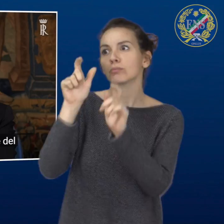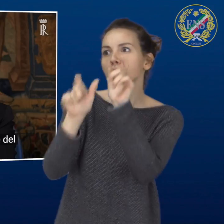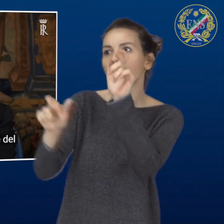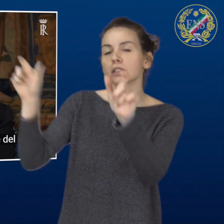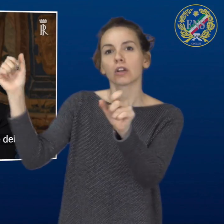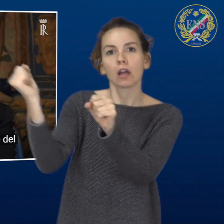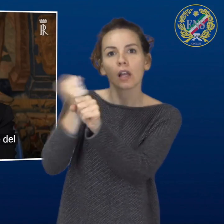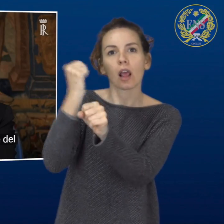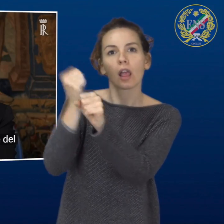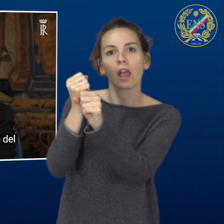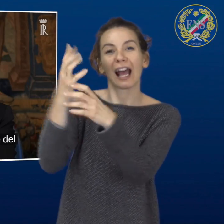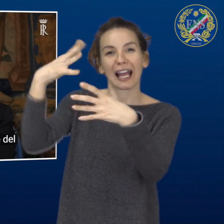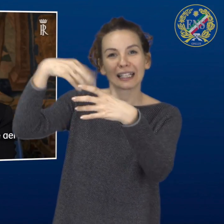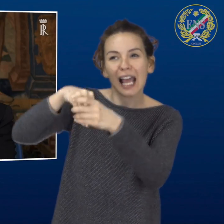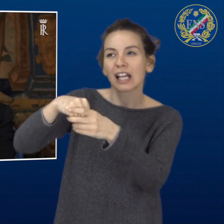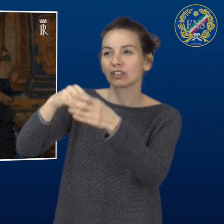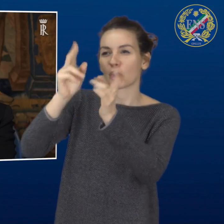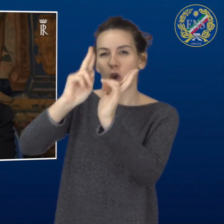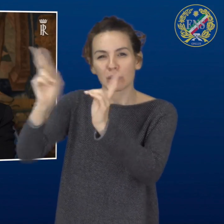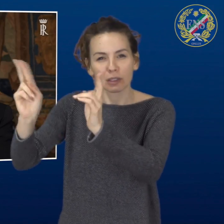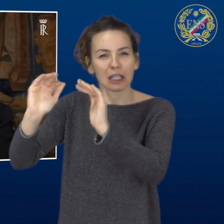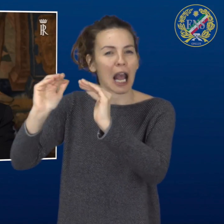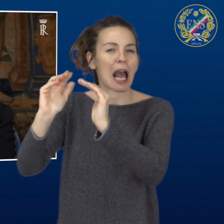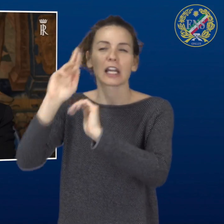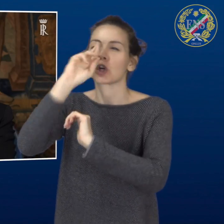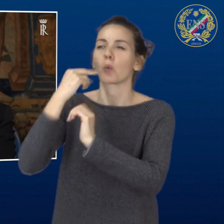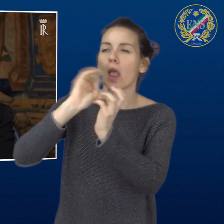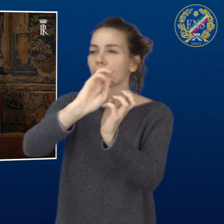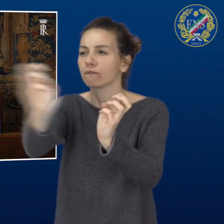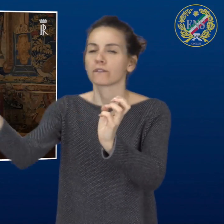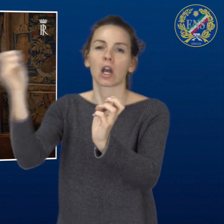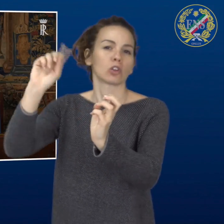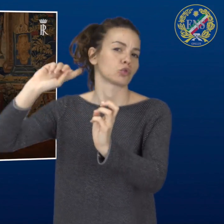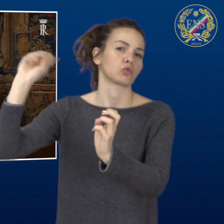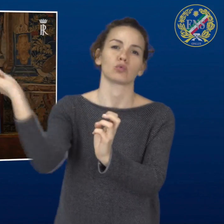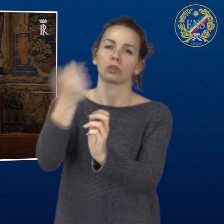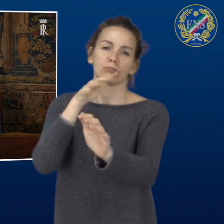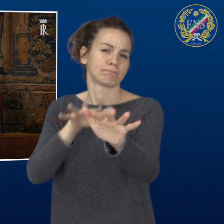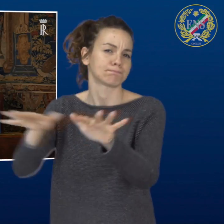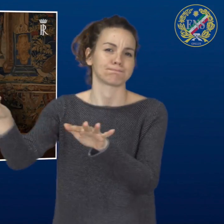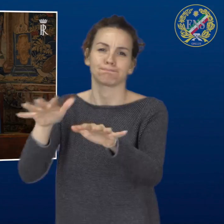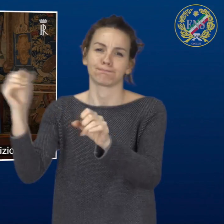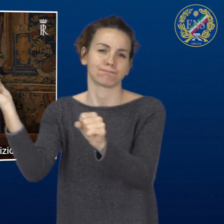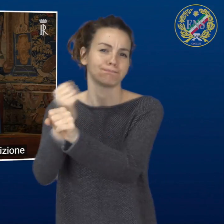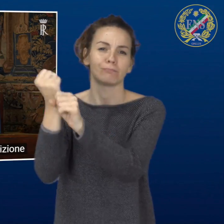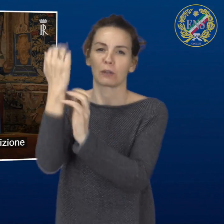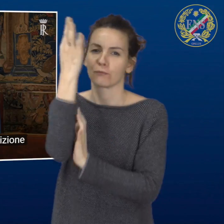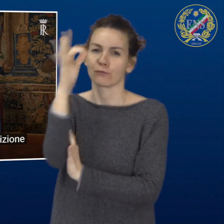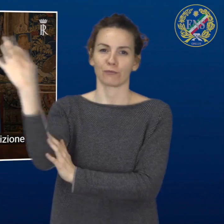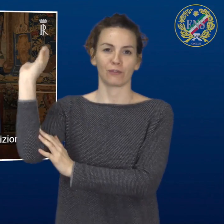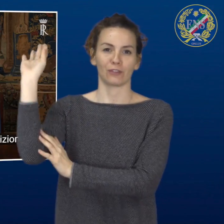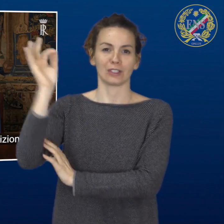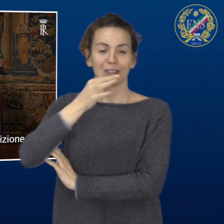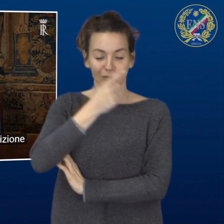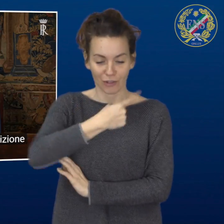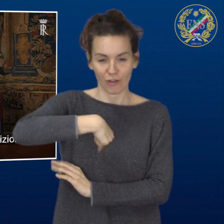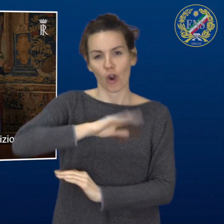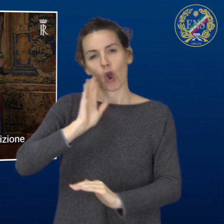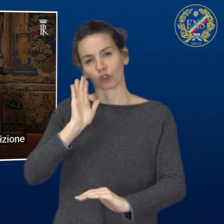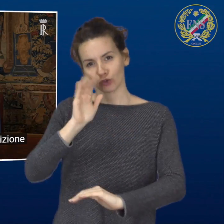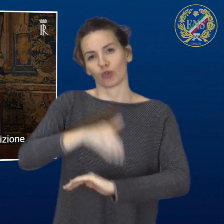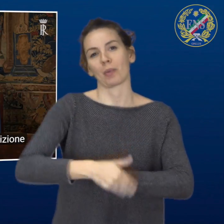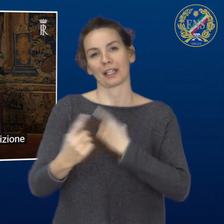del suo personale a tutti i livelli professionali. Supereremo la condizione di questi giorni,